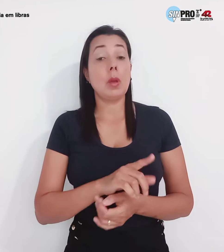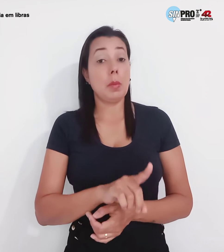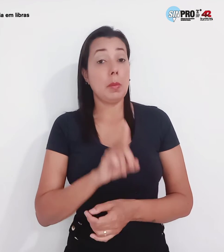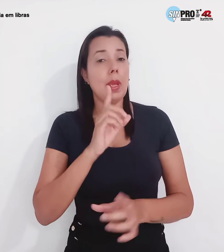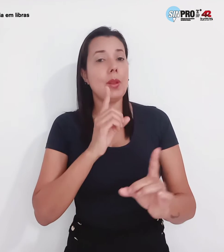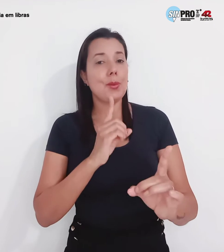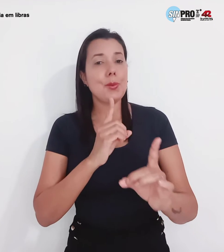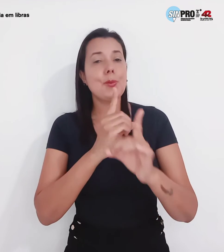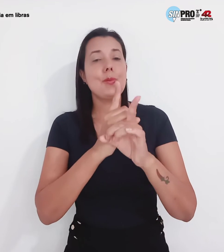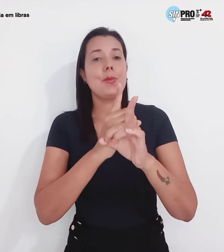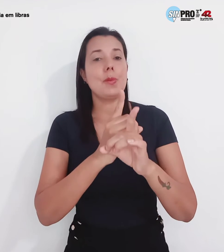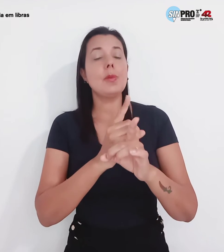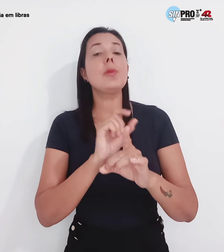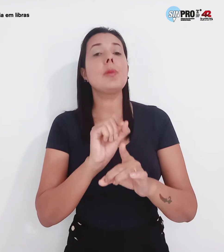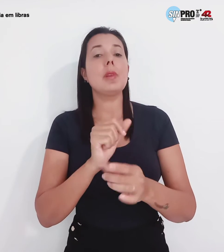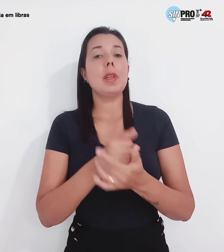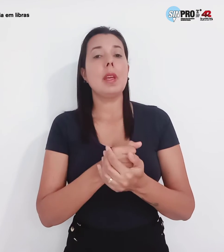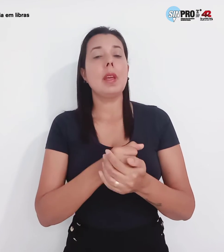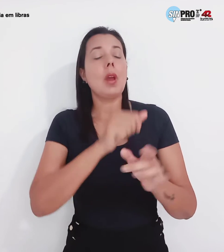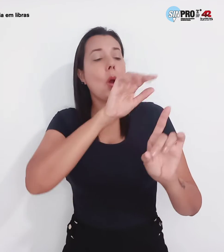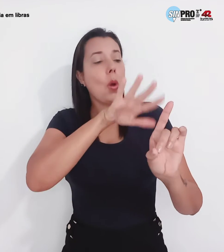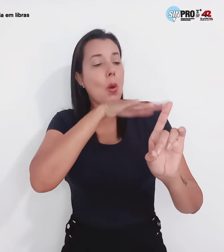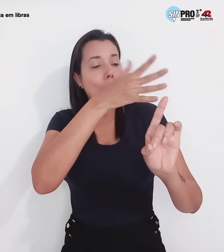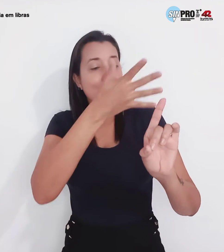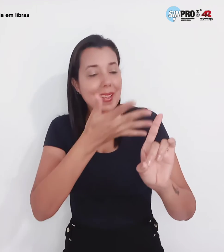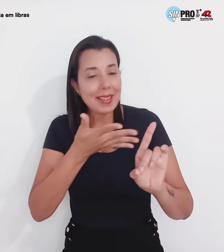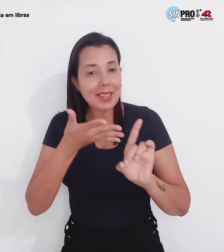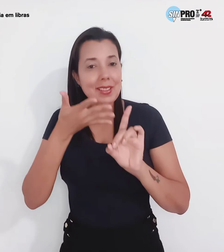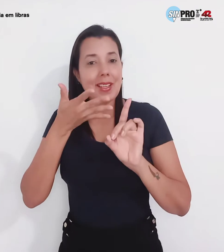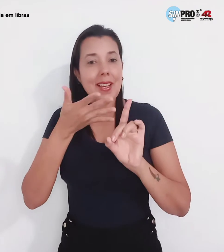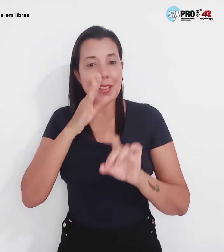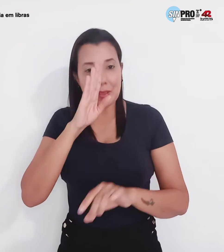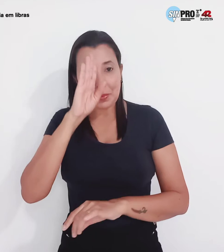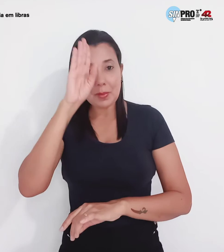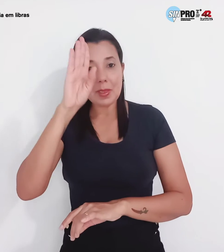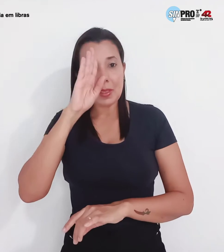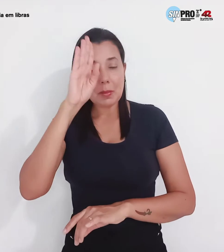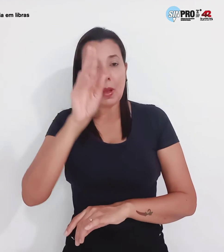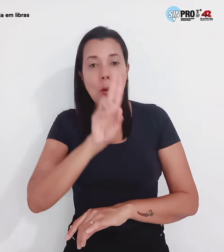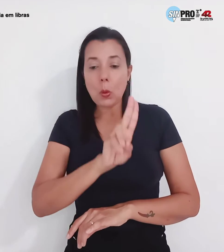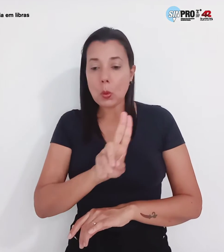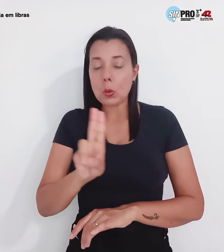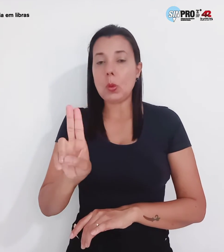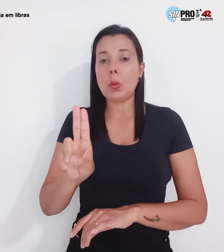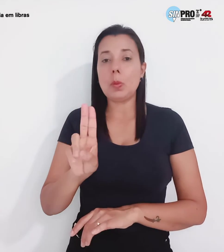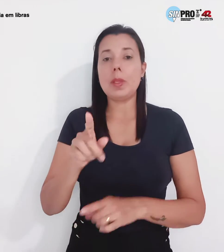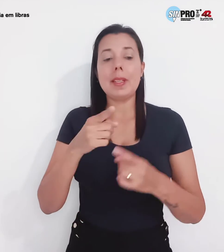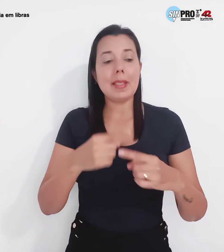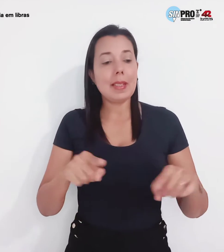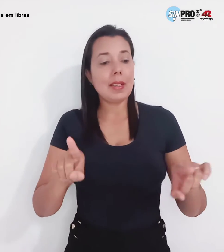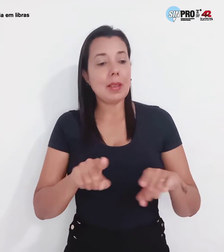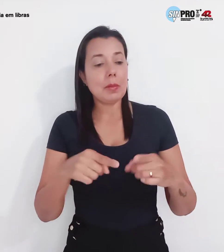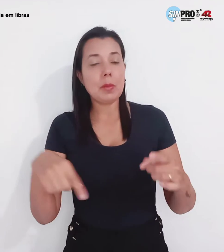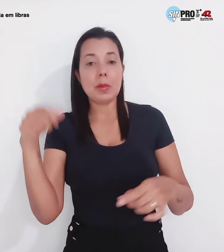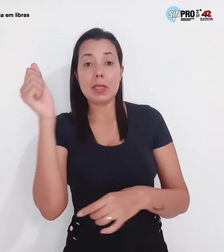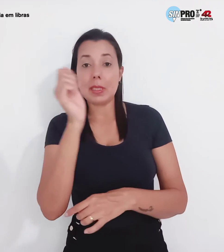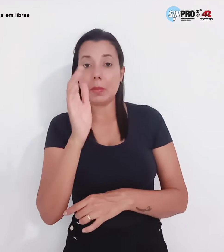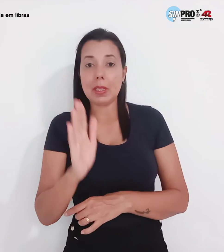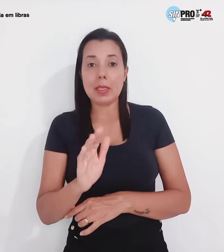encontro, será homenageada um dos principais nomes da música brasileira, Leci